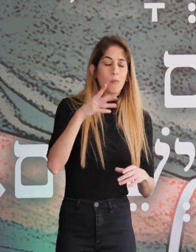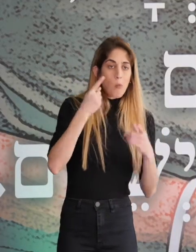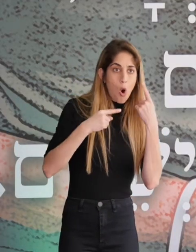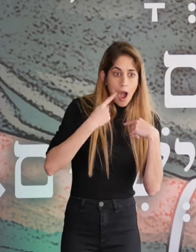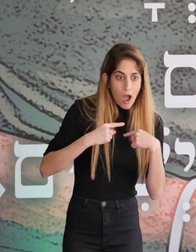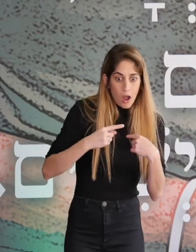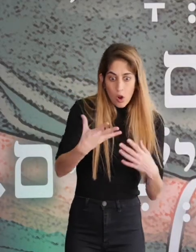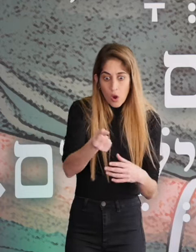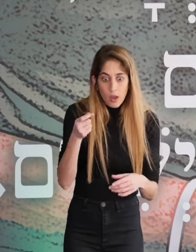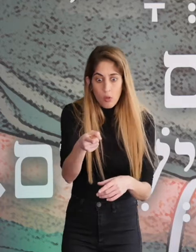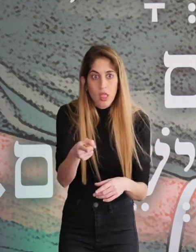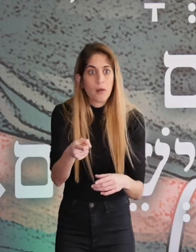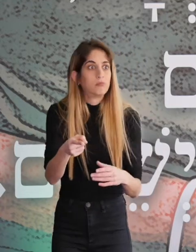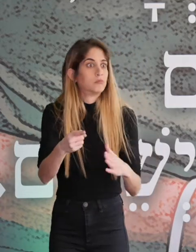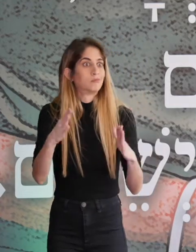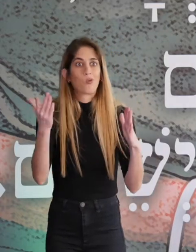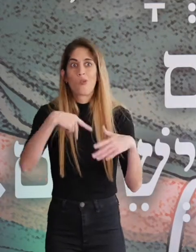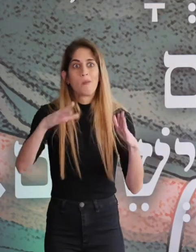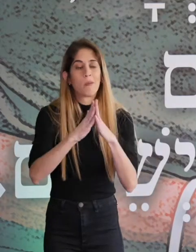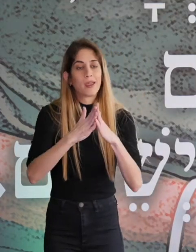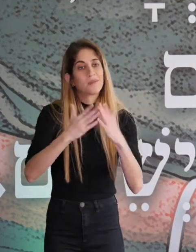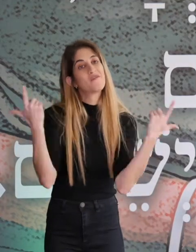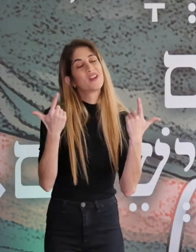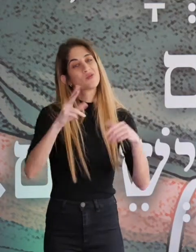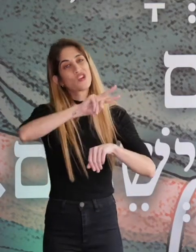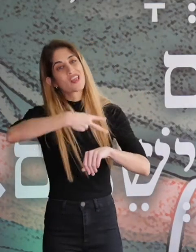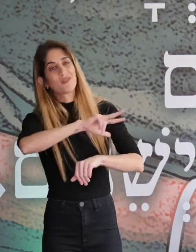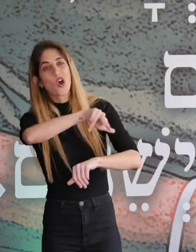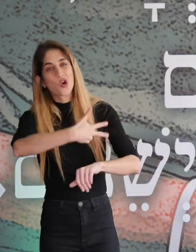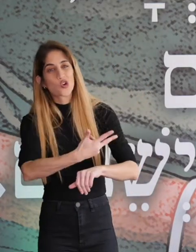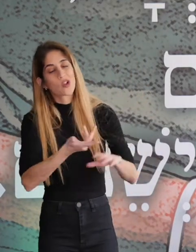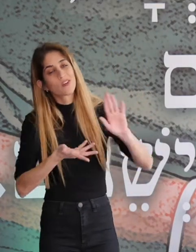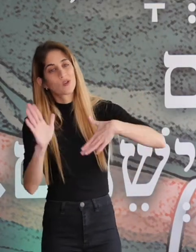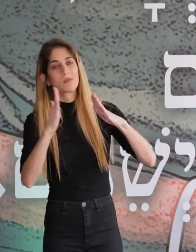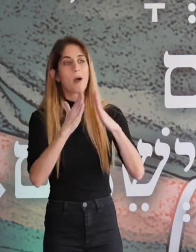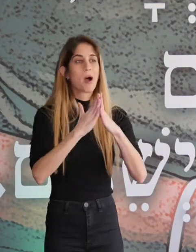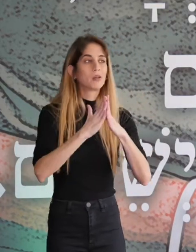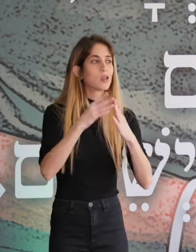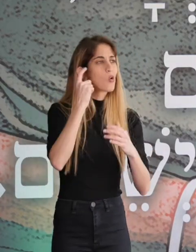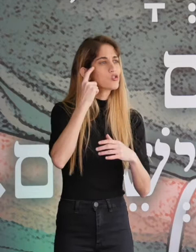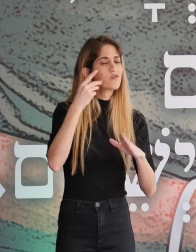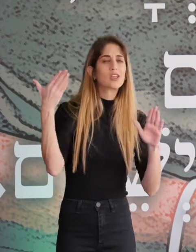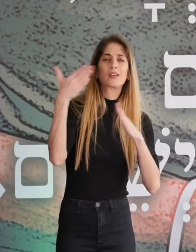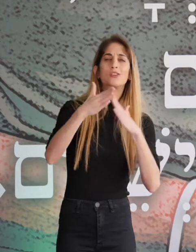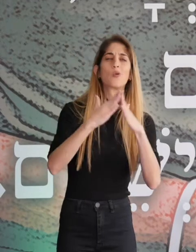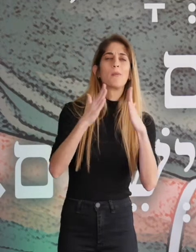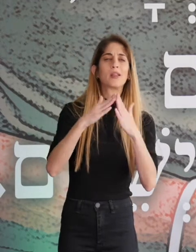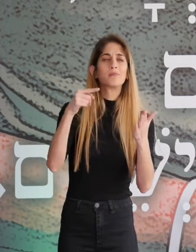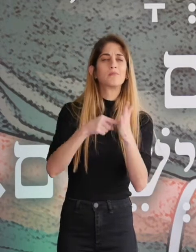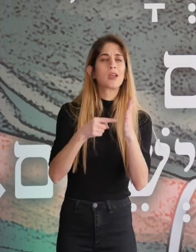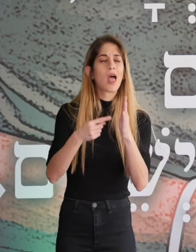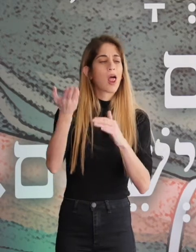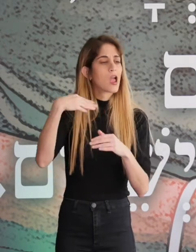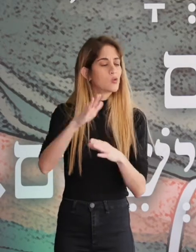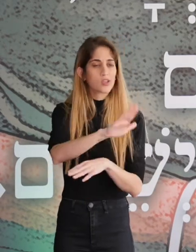לחדר, מבלים שם שעתיים שלוש ויוצאים. אני חושב שנכנסו לבית כי היו כמה אירועים של